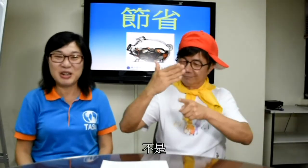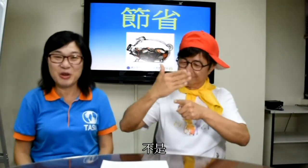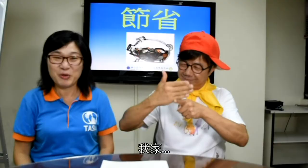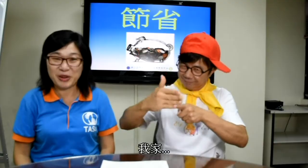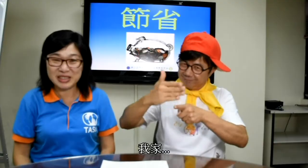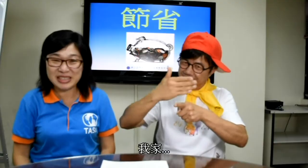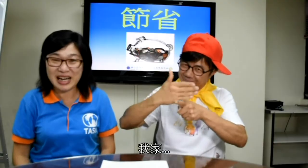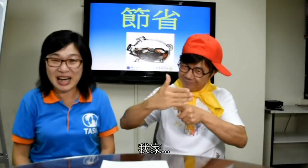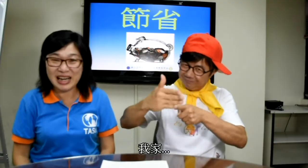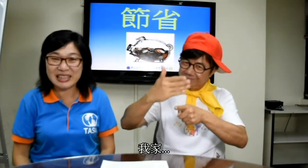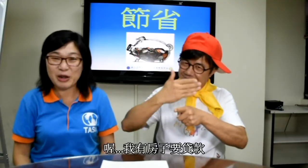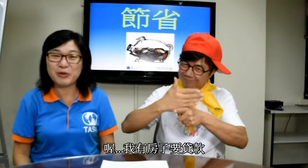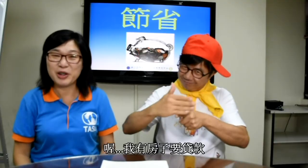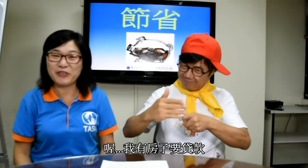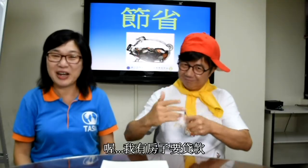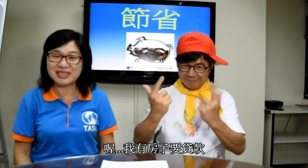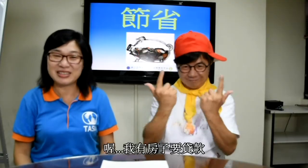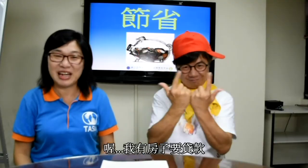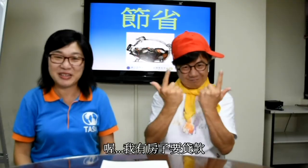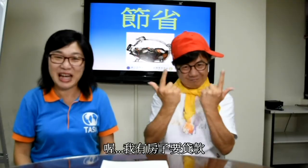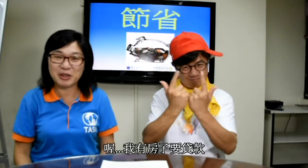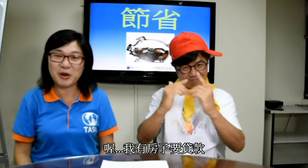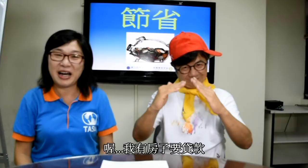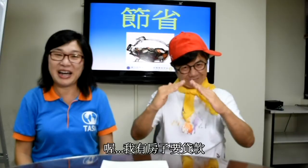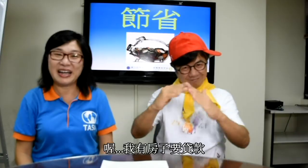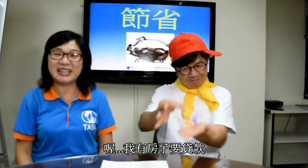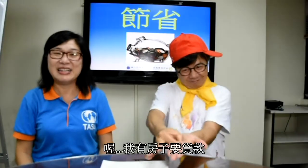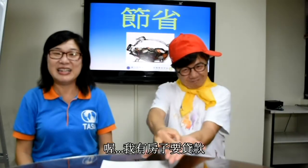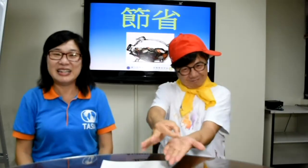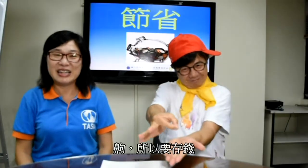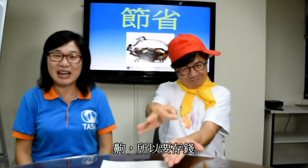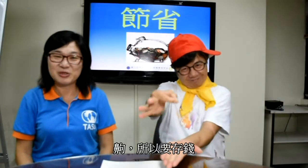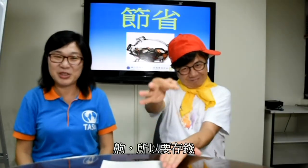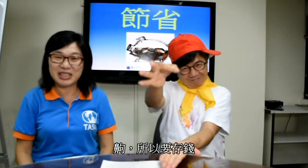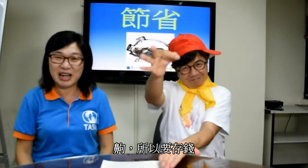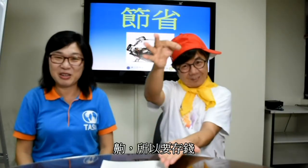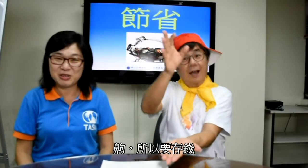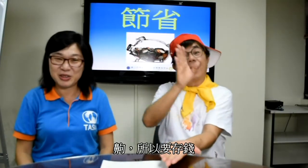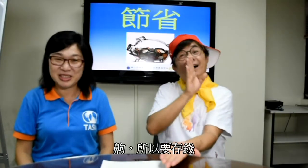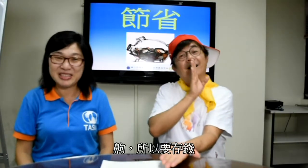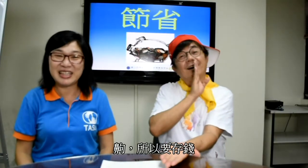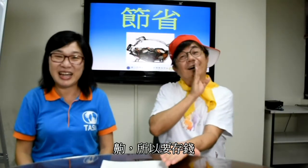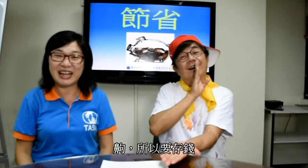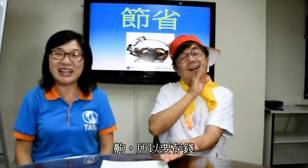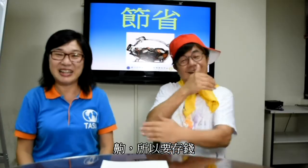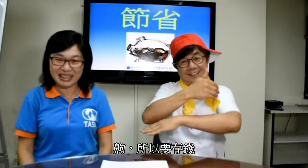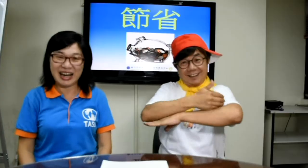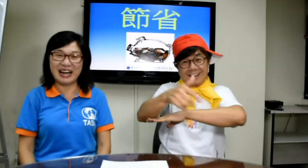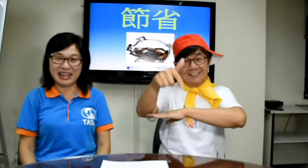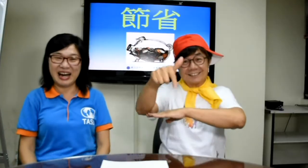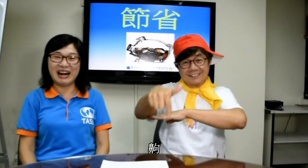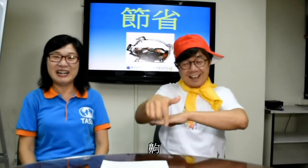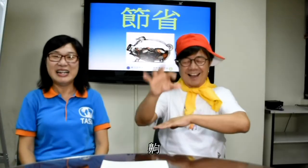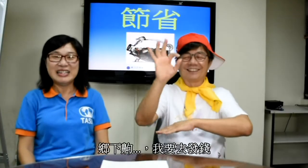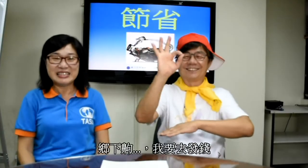我家哦，我有房子要贷款。好，所以要存钱。好，乡